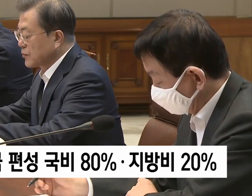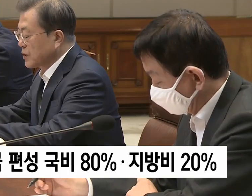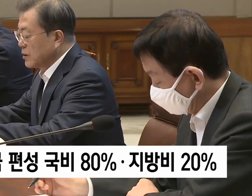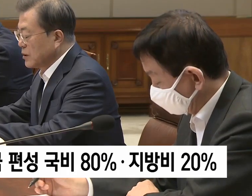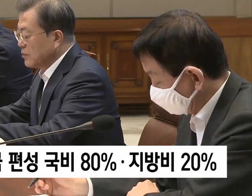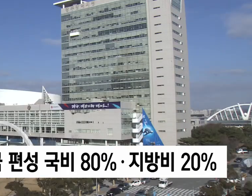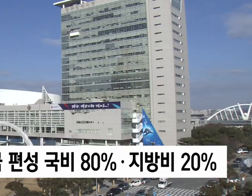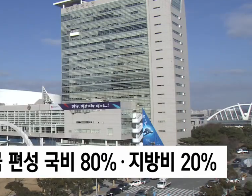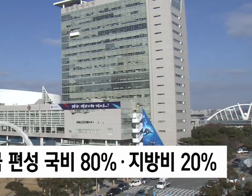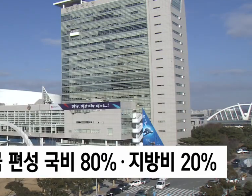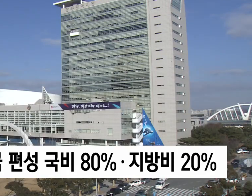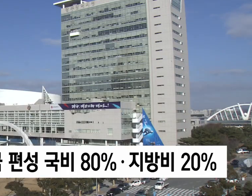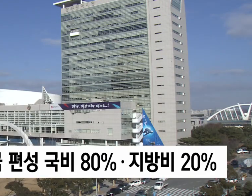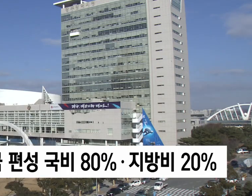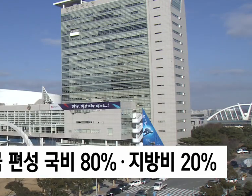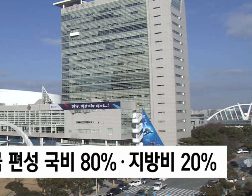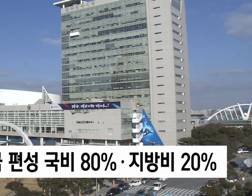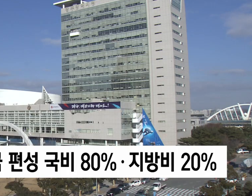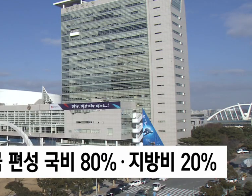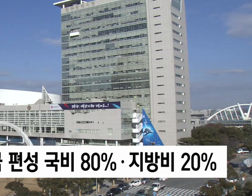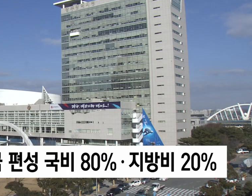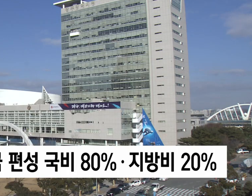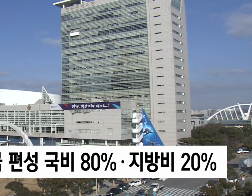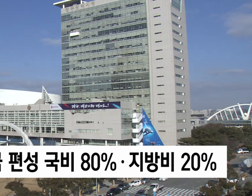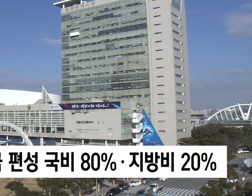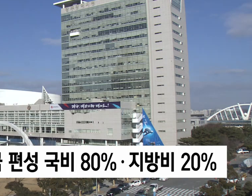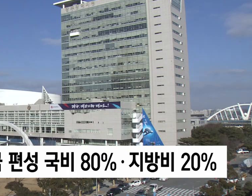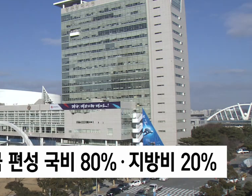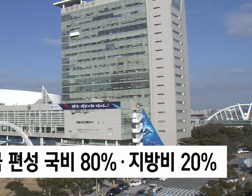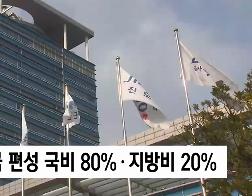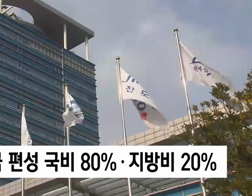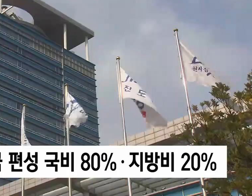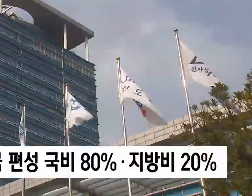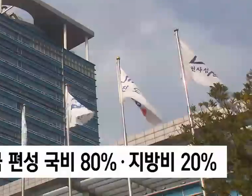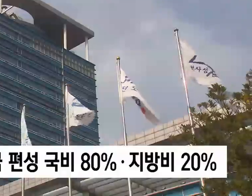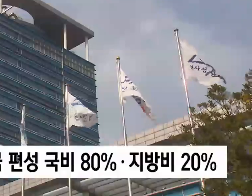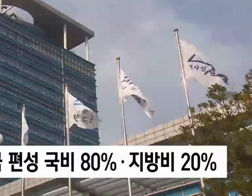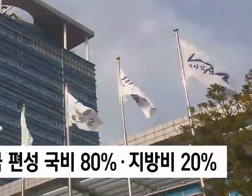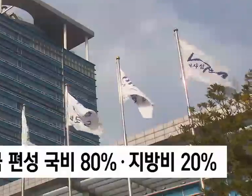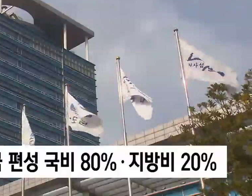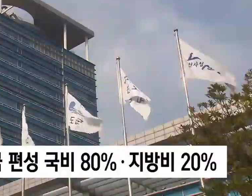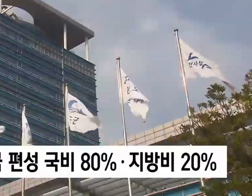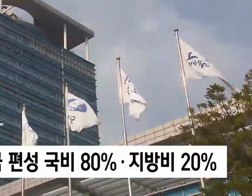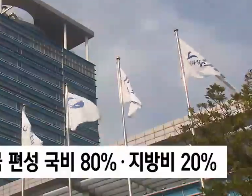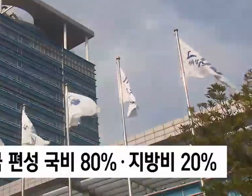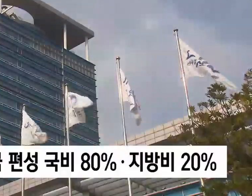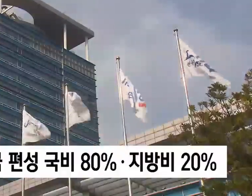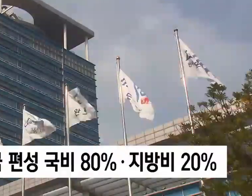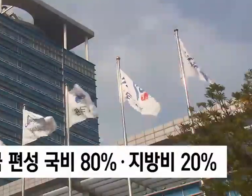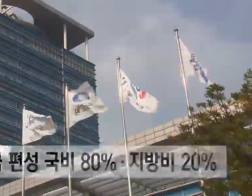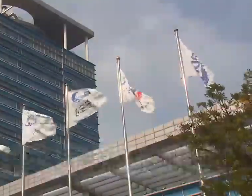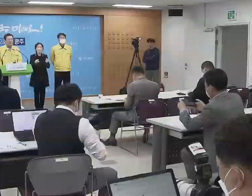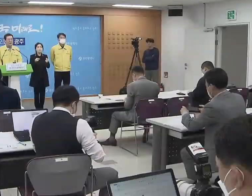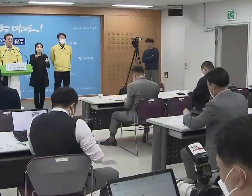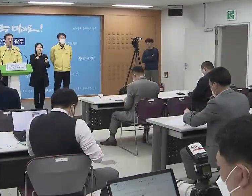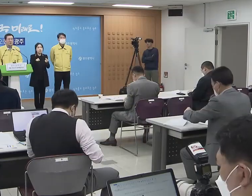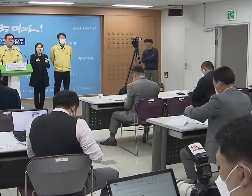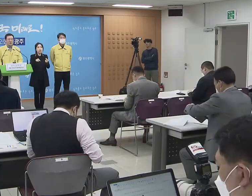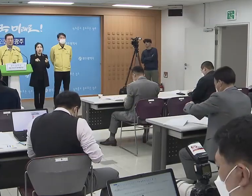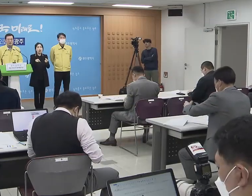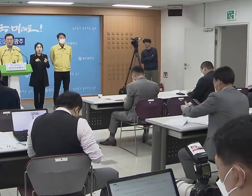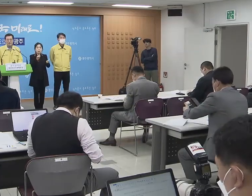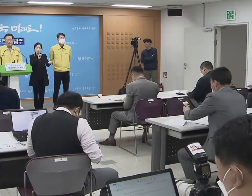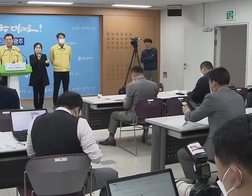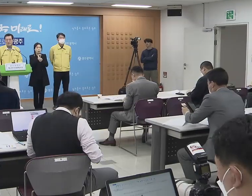계획입니다. 이 같은 계획이 발표되자 광주시와 전남도는 긴급 대책 마련에 들어갔습니다.